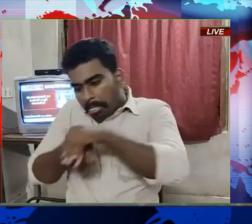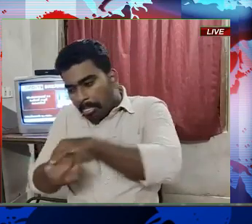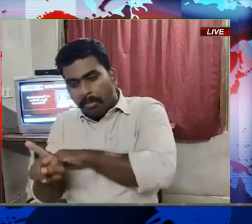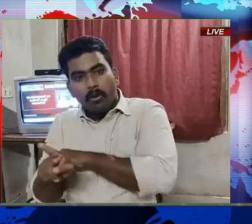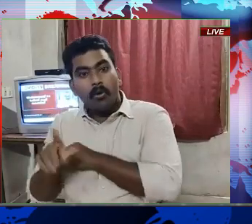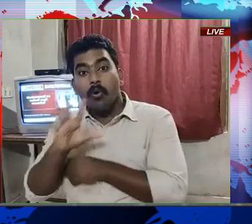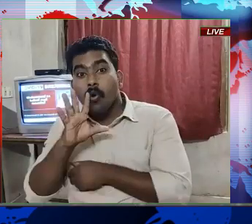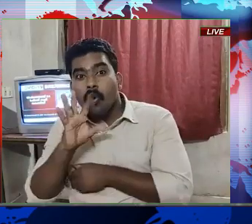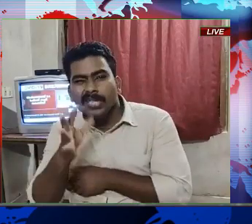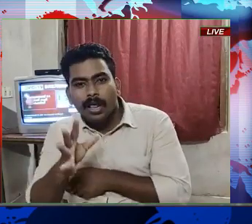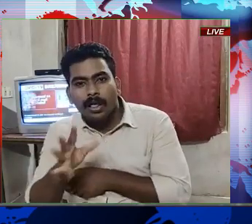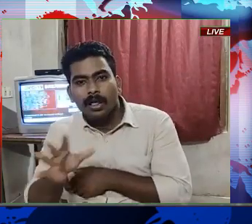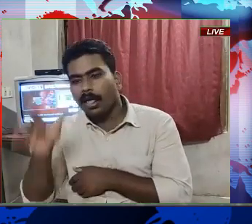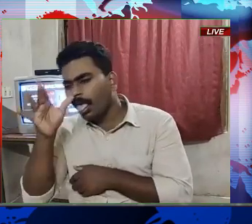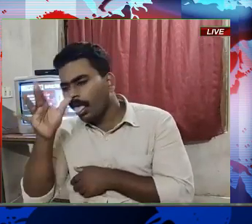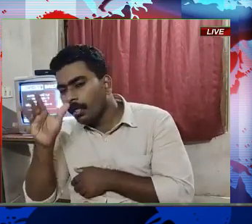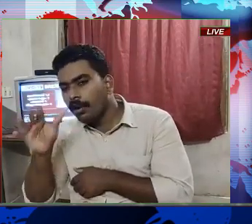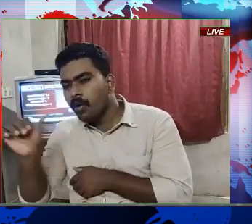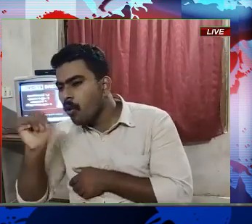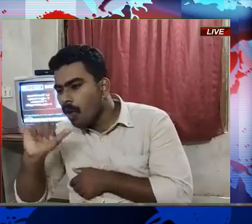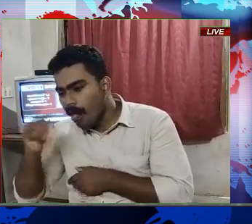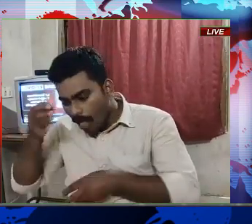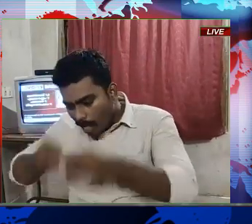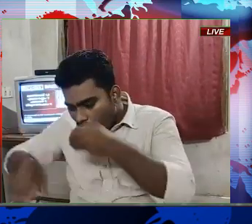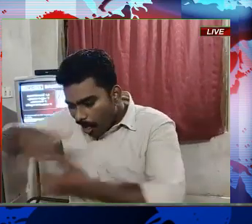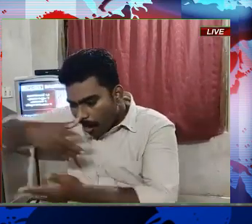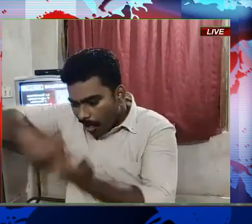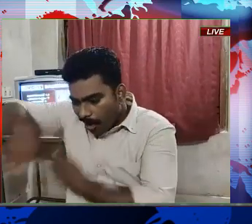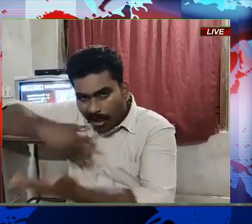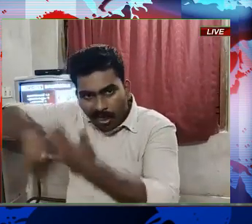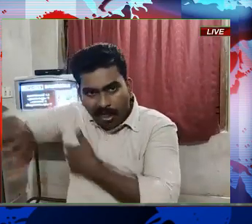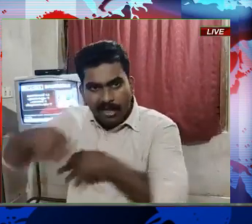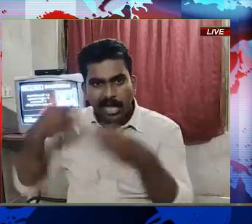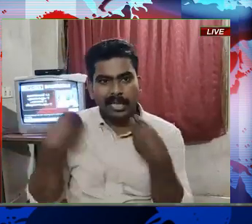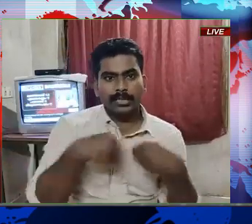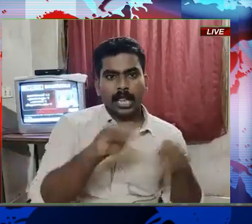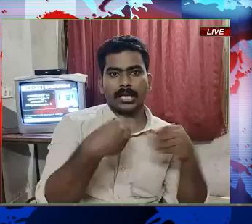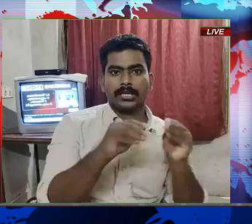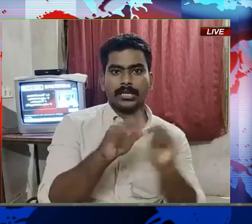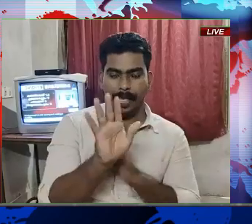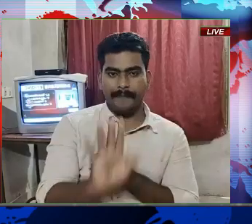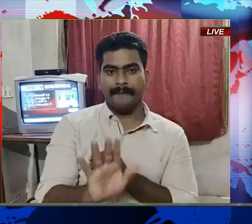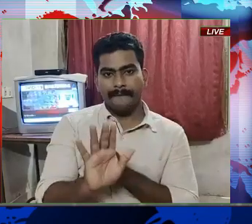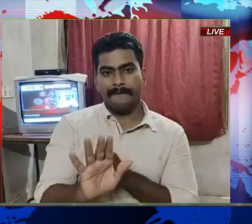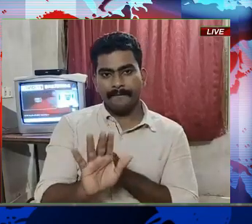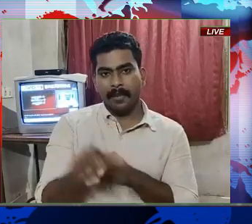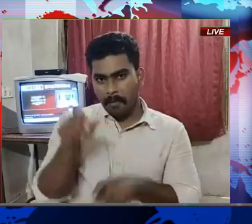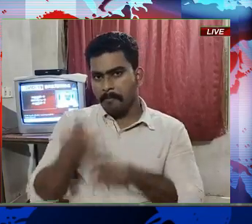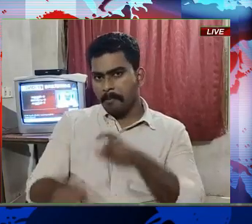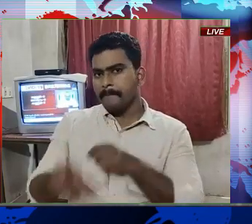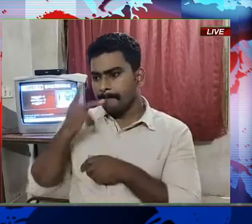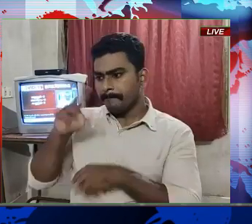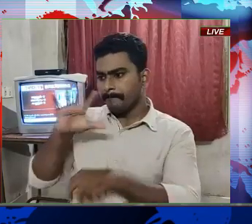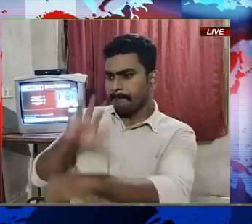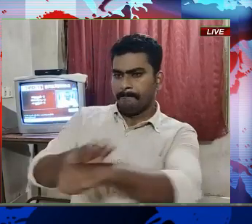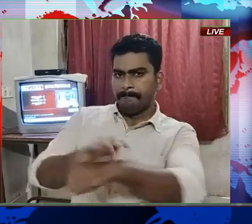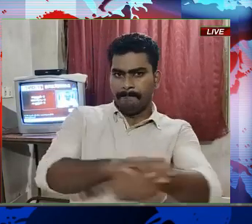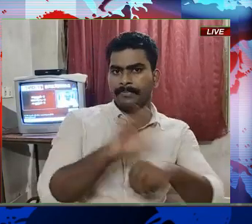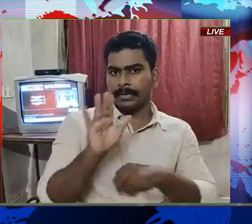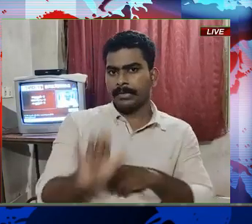ഒരുക്കിയിട്ടുണ്ട്. അപ്പോൾ ഫയർഫോഴ്സും പോലീസും ഇക്കാര്യത്തിൽ സഹകരിച്ചുകൊണ്ട്